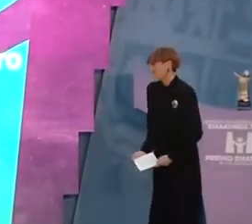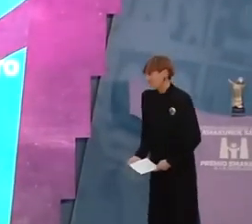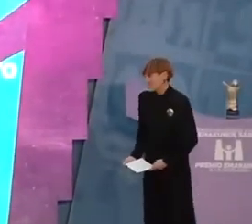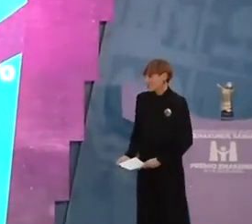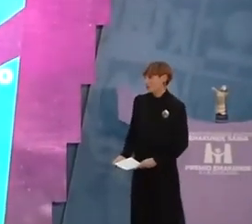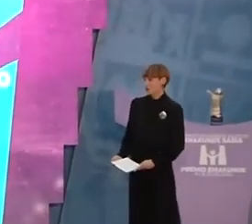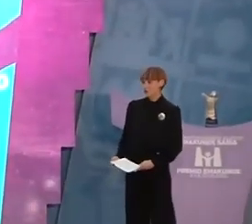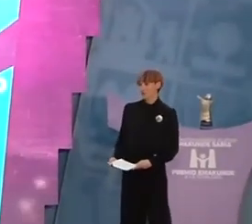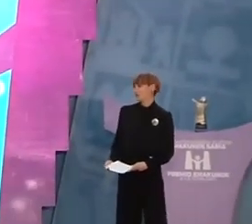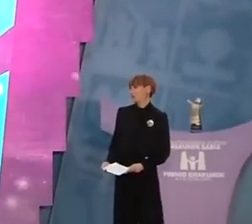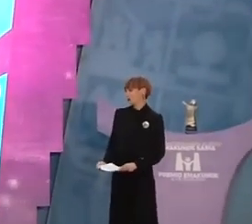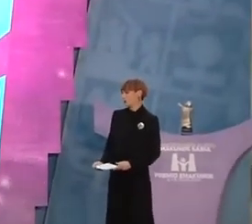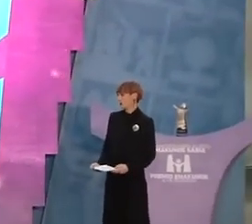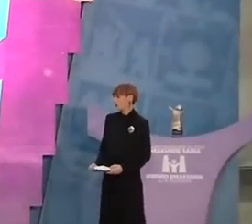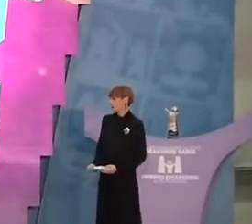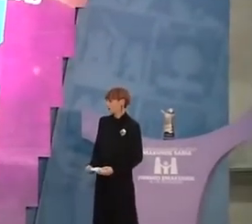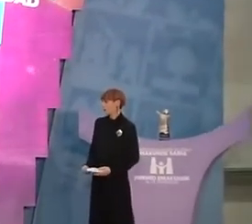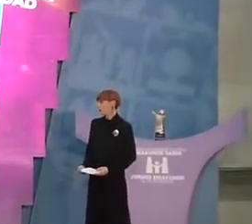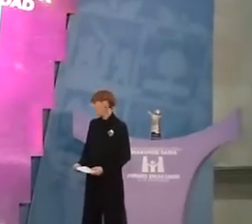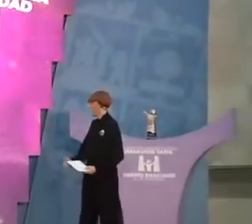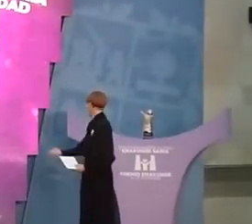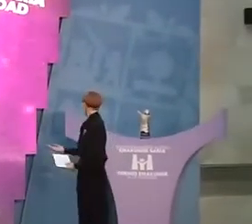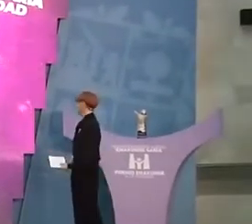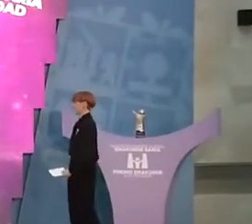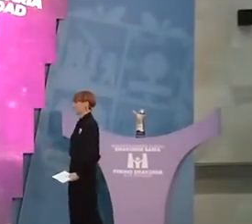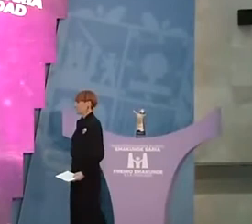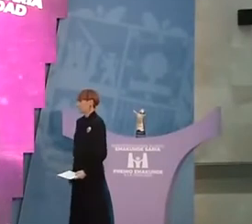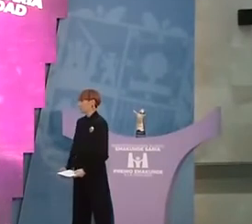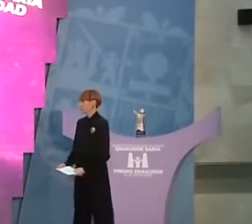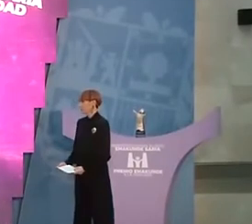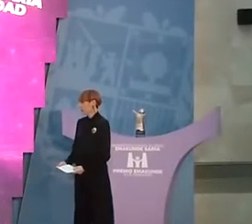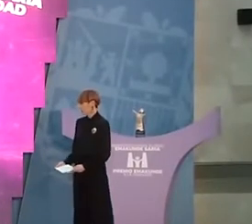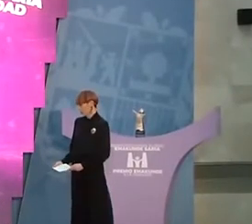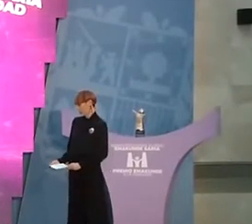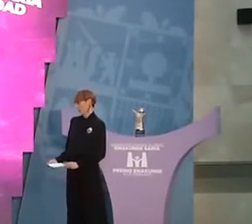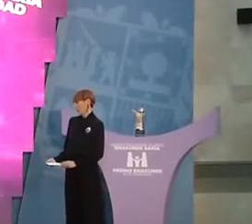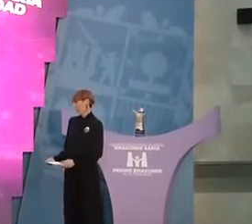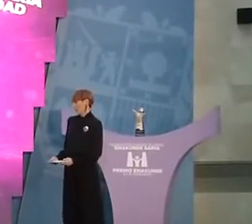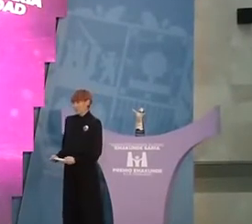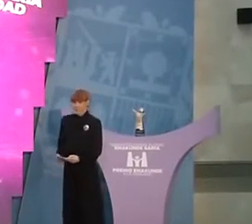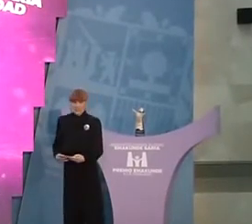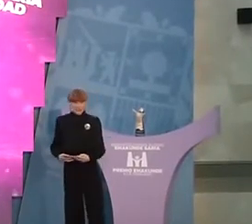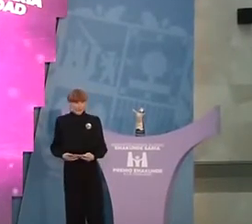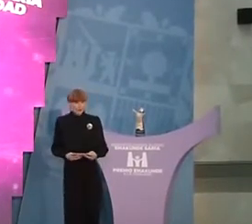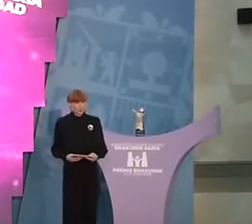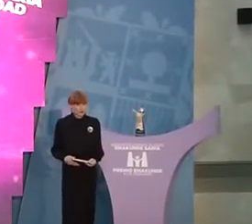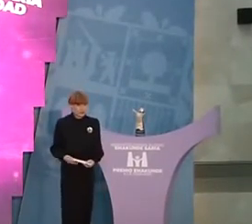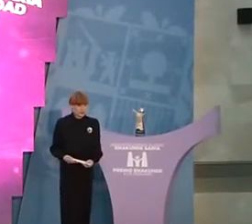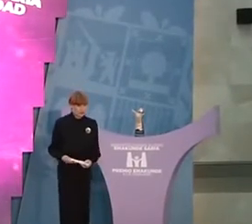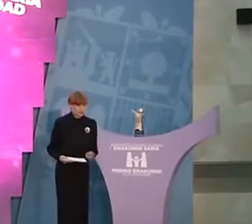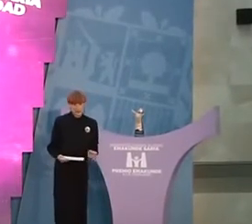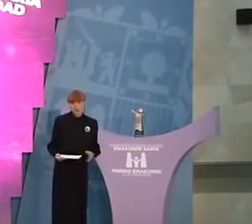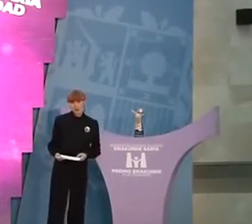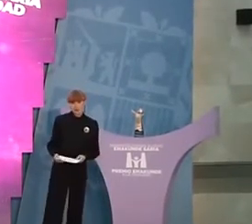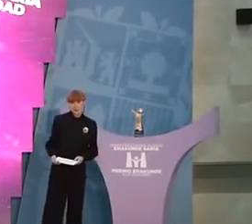Es que ricasco, Connie, por tus palabras Quiero pedirte que te acerques un poquito Porque hemos